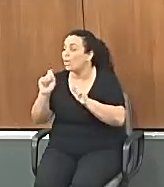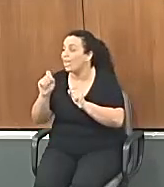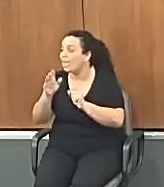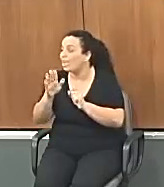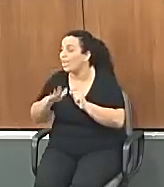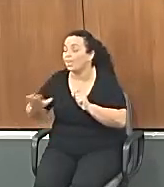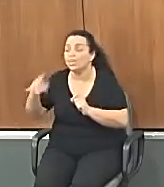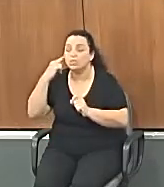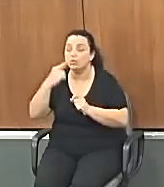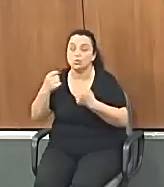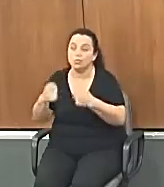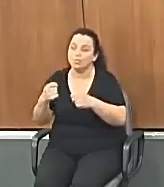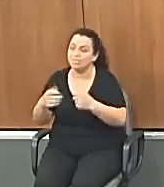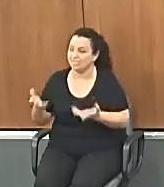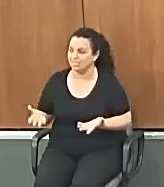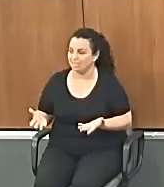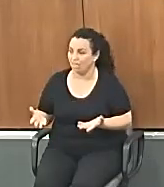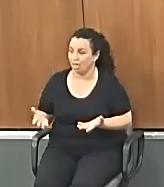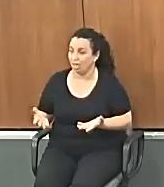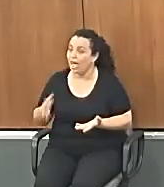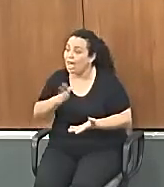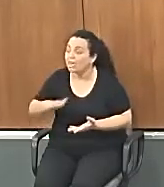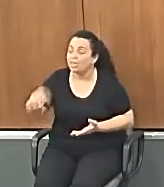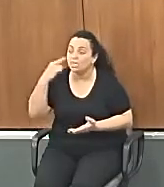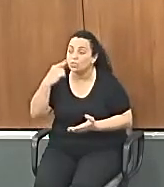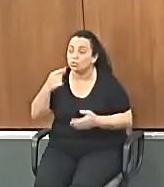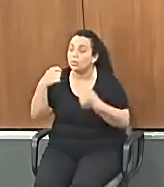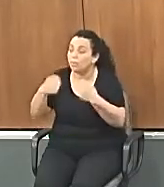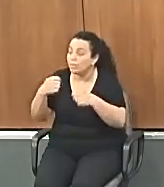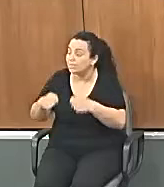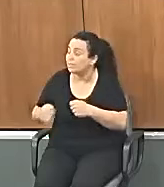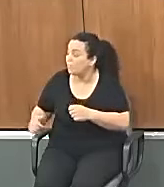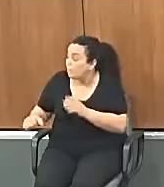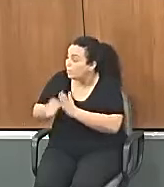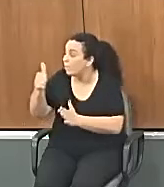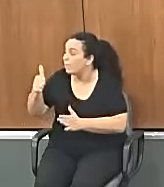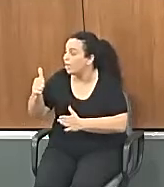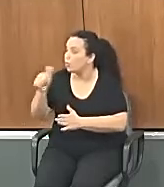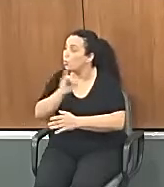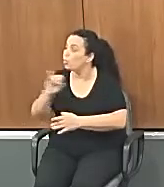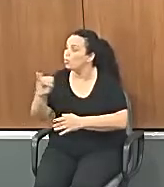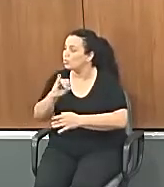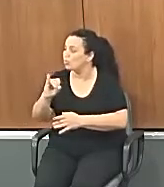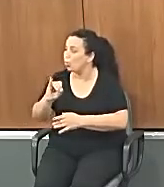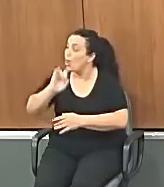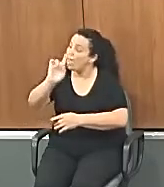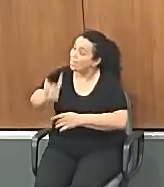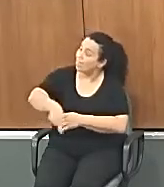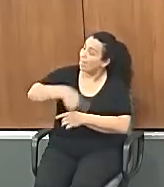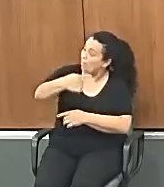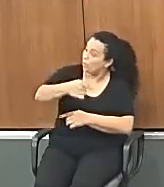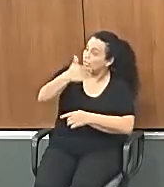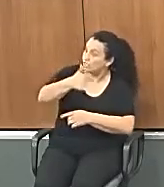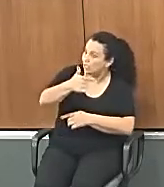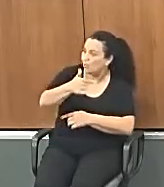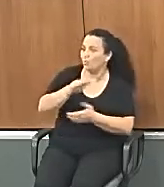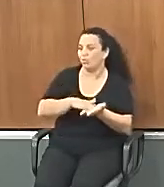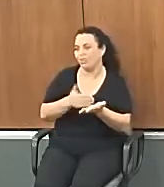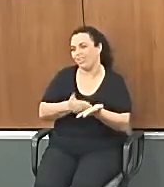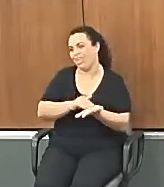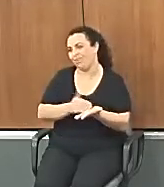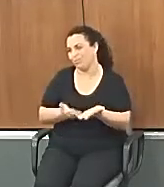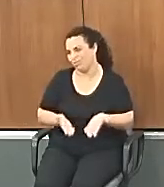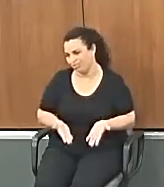que aprender a sua língua para depois o interno de fazer o papel de interpretar para ela então eu todo